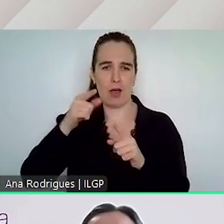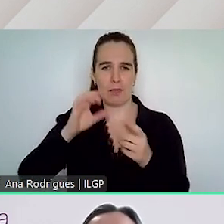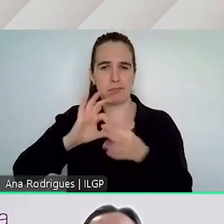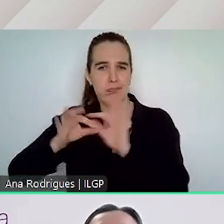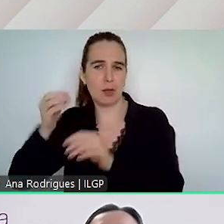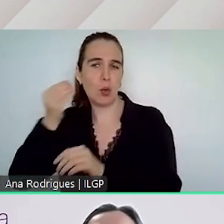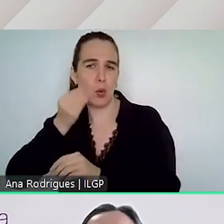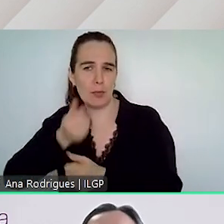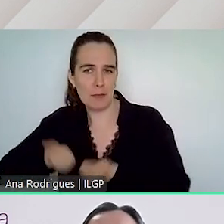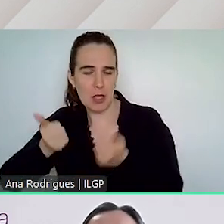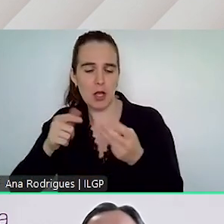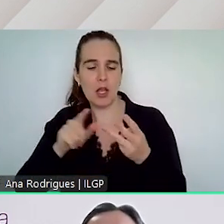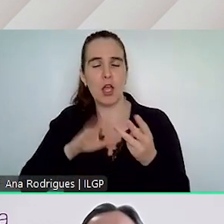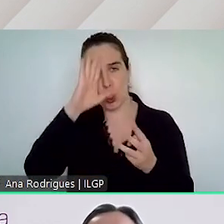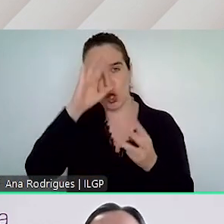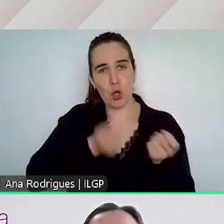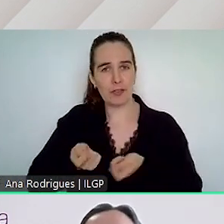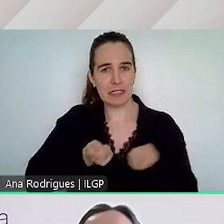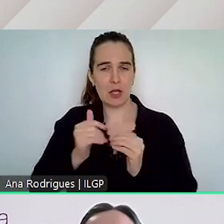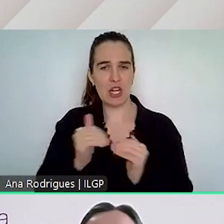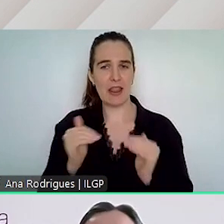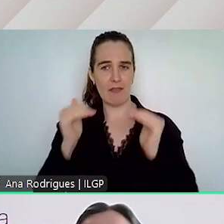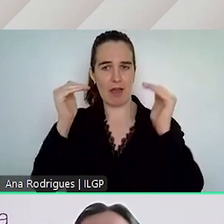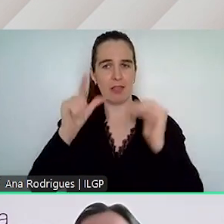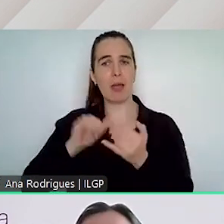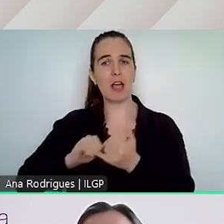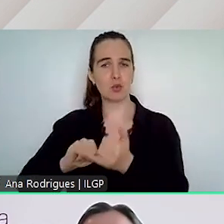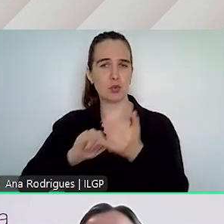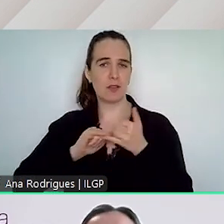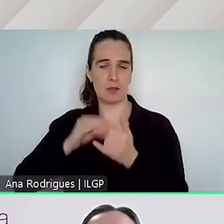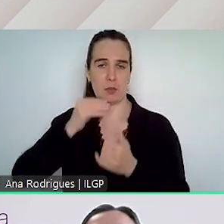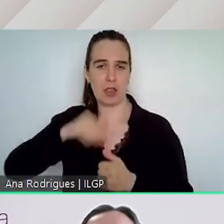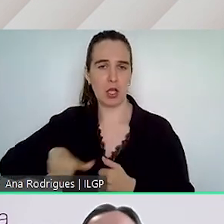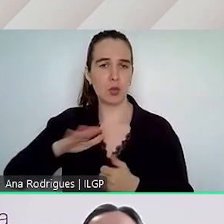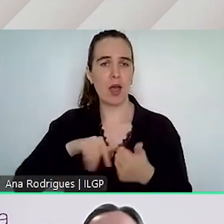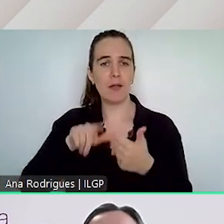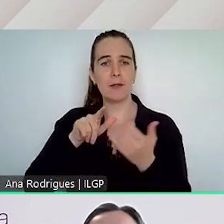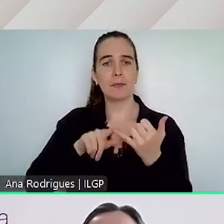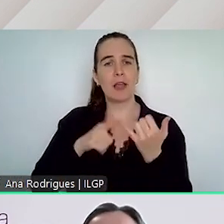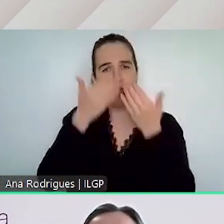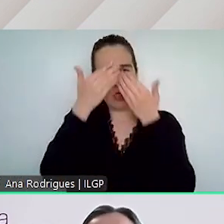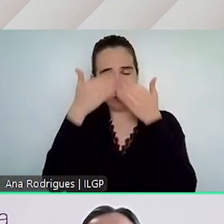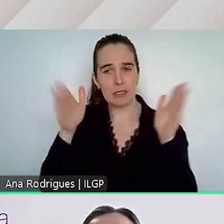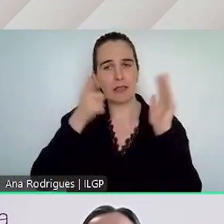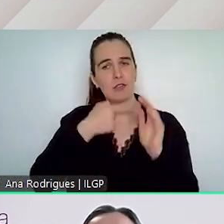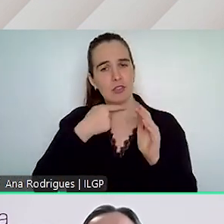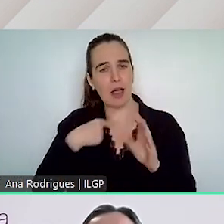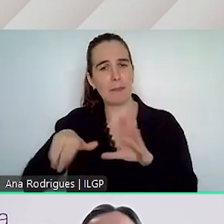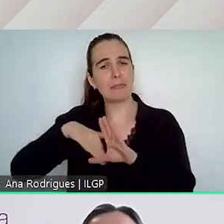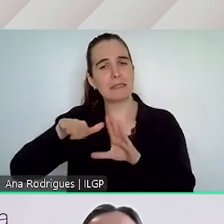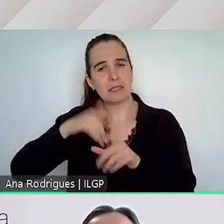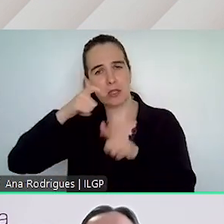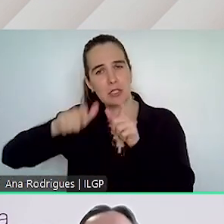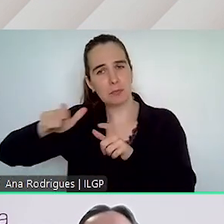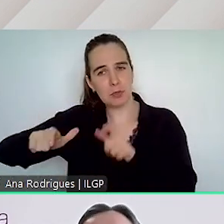interoperabilidade, governação multinível e associativismo territorial, democracia digital, participação